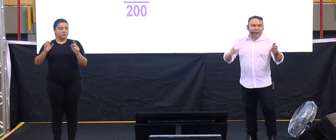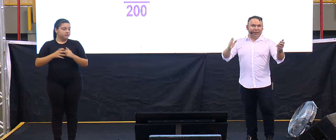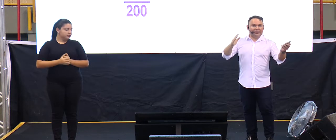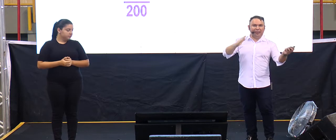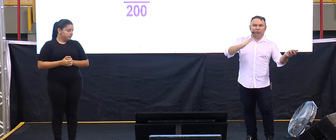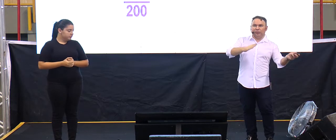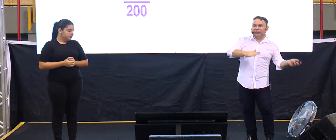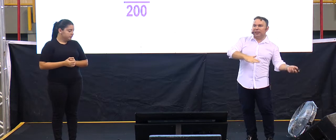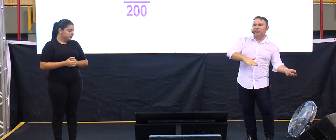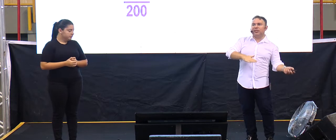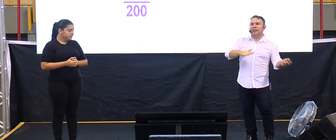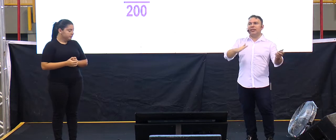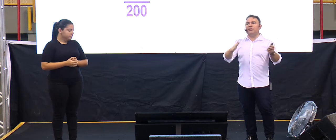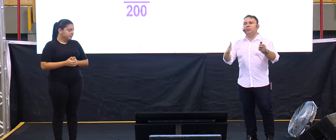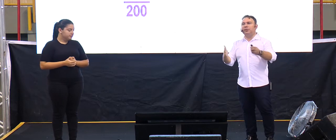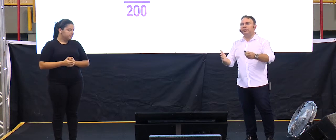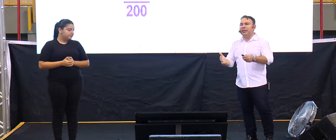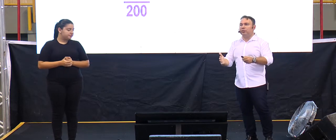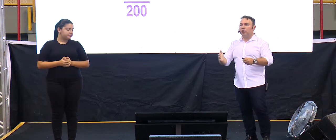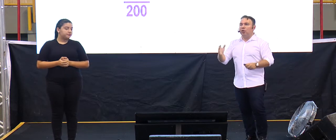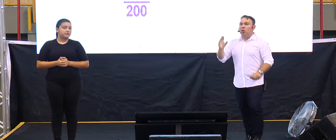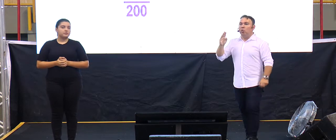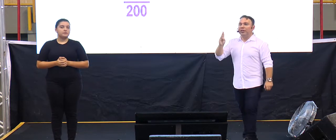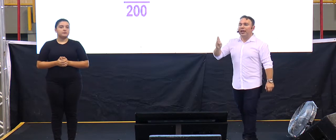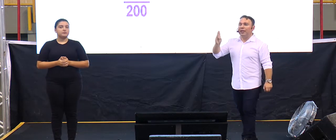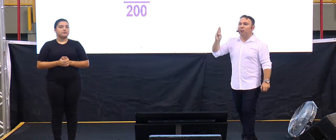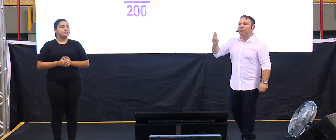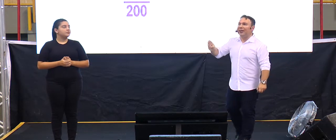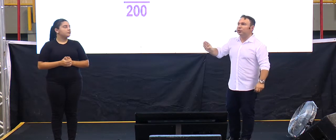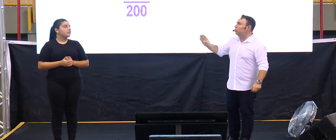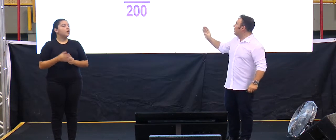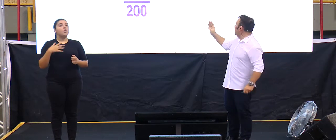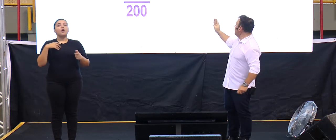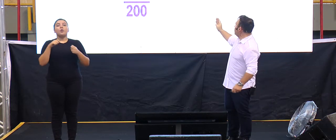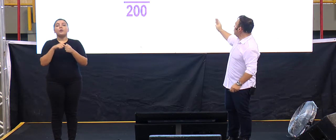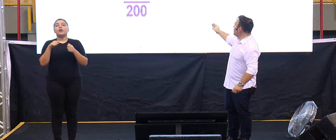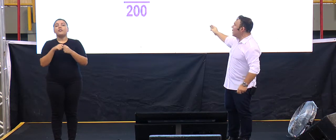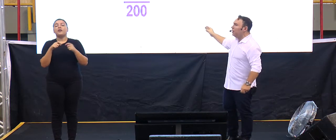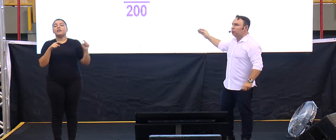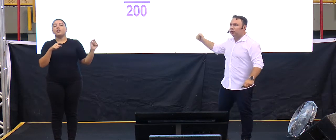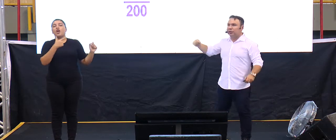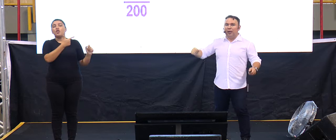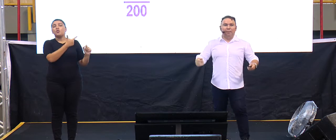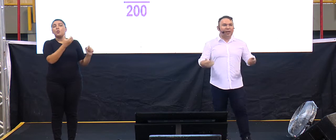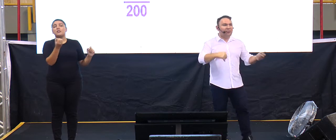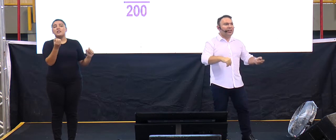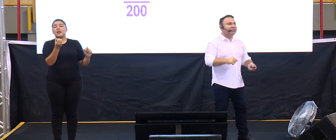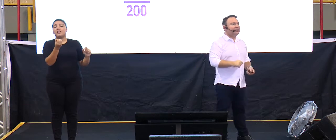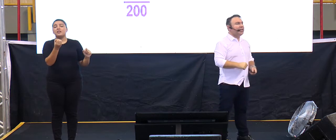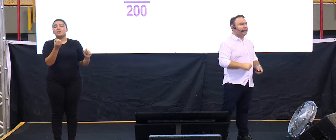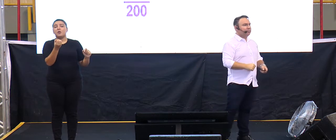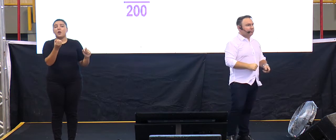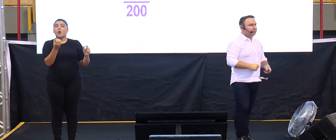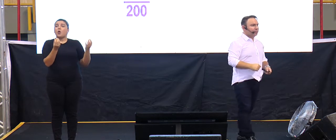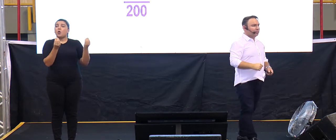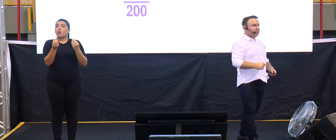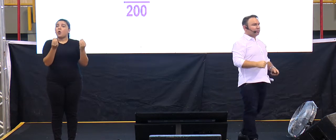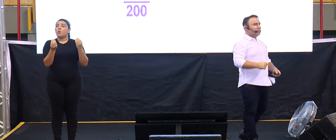200. Então, ela acertou 126 sobre 200. O que é que eu faço com aqueles 200 para ele virar